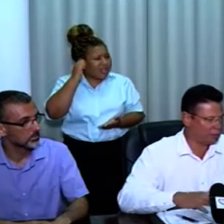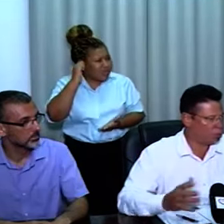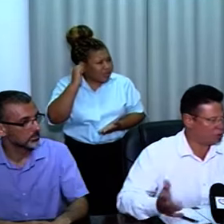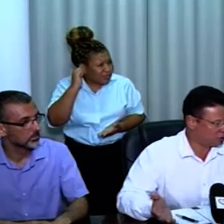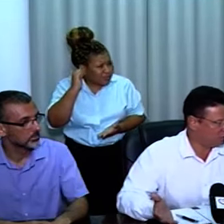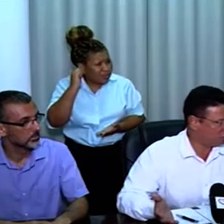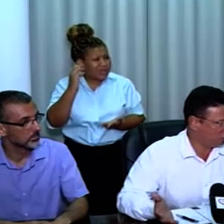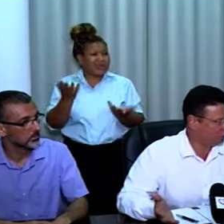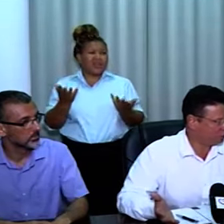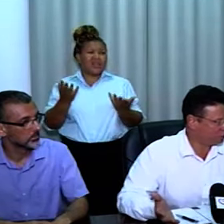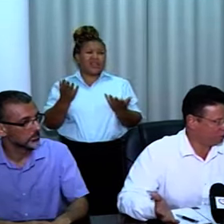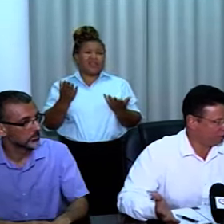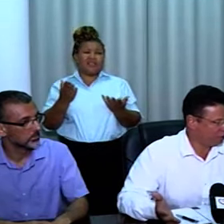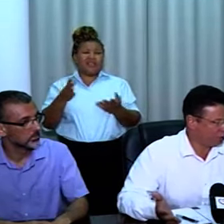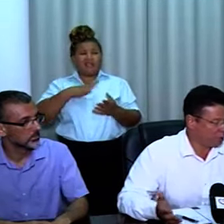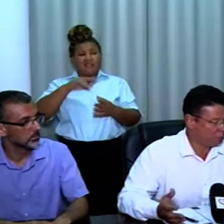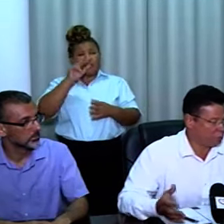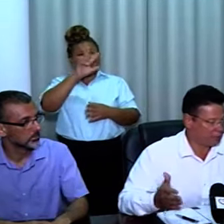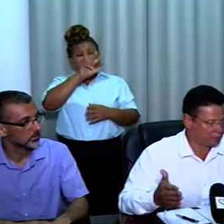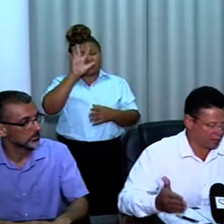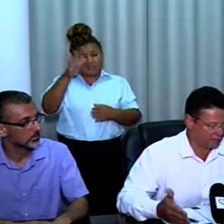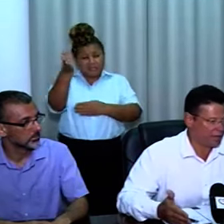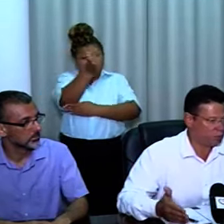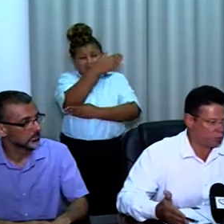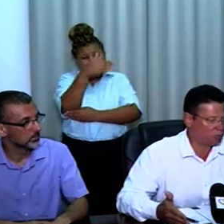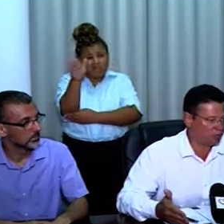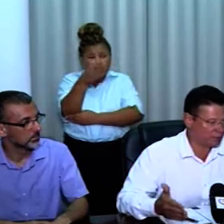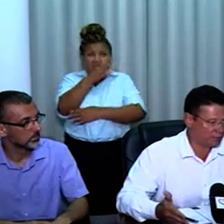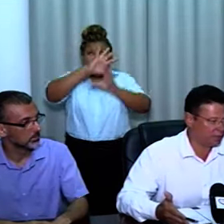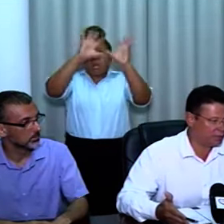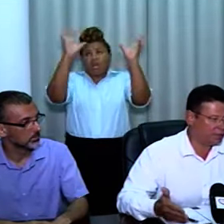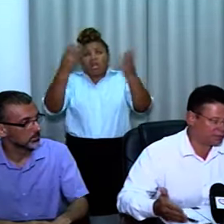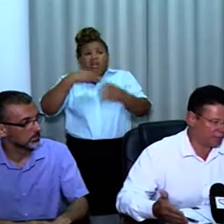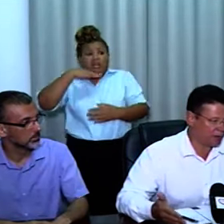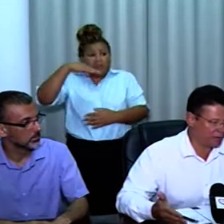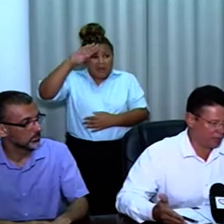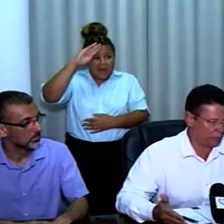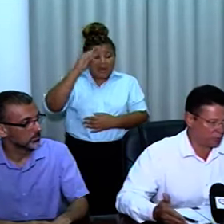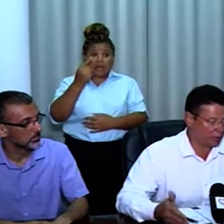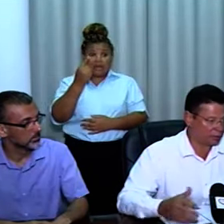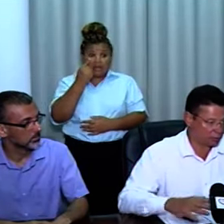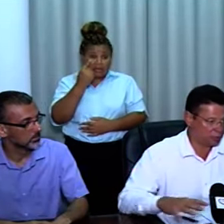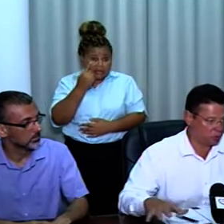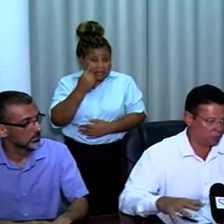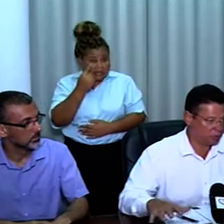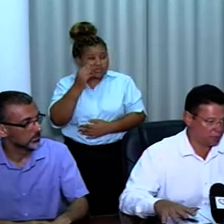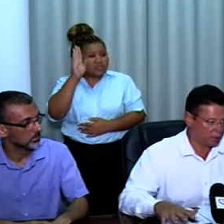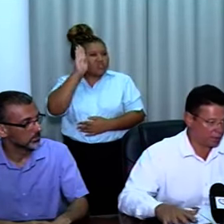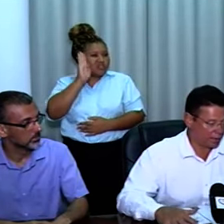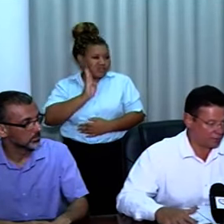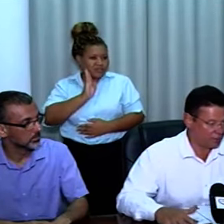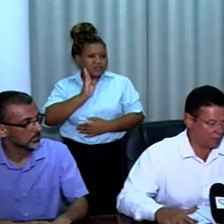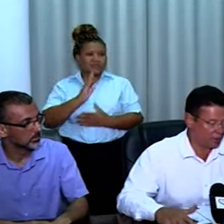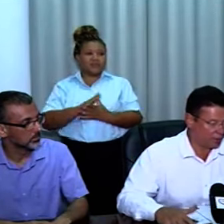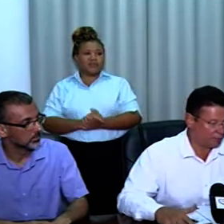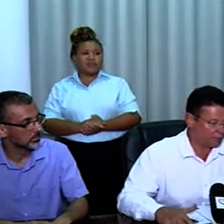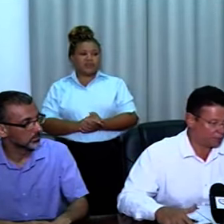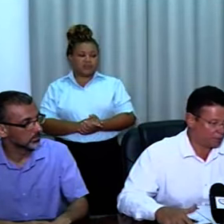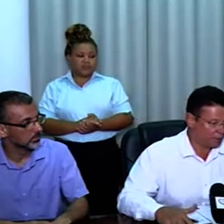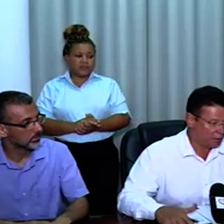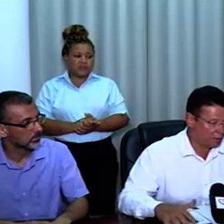qui en a beaucoup de transmission. Et nous pouvons travailler, nous pouvons faire ce qui ne peut pas arriver. Nous avons une transmission active dans le